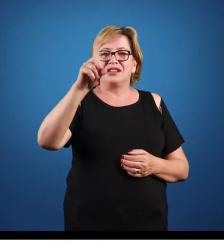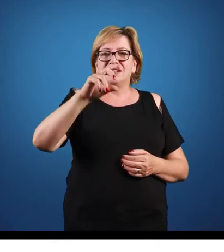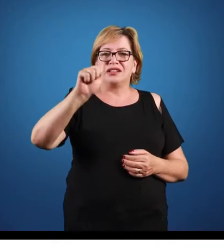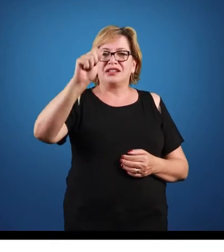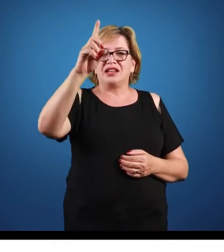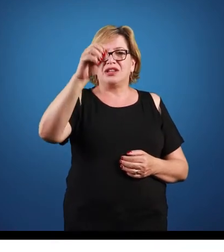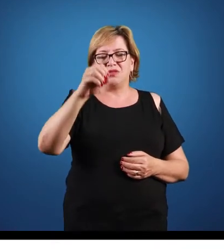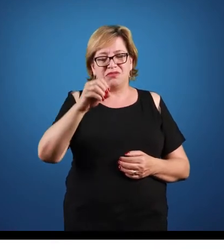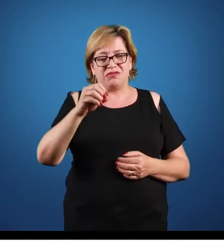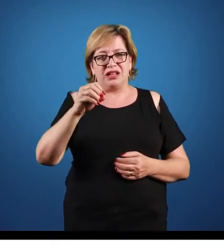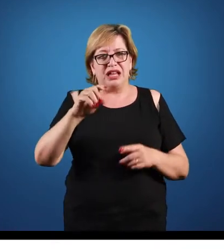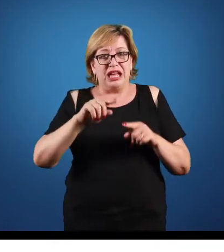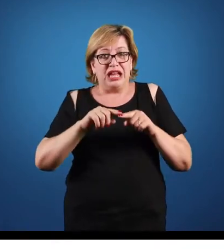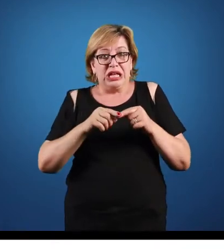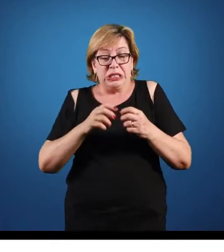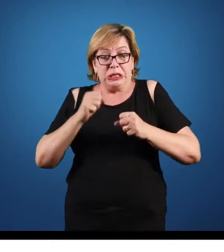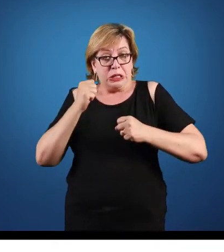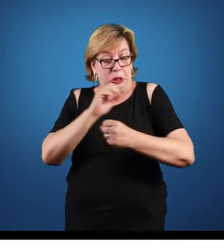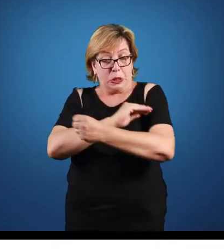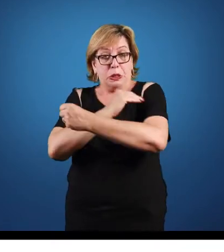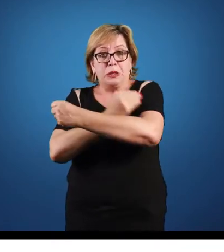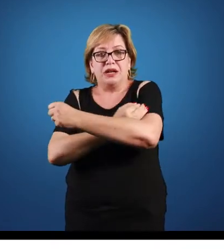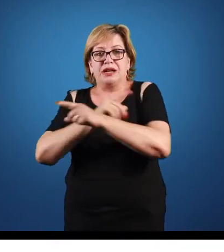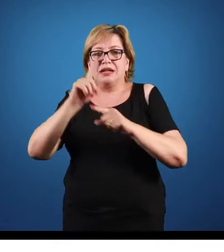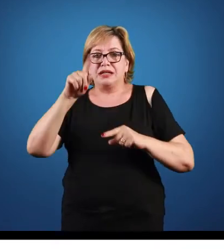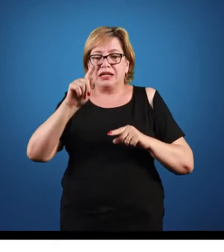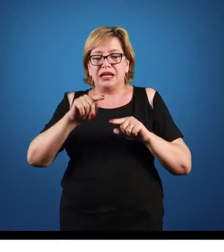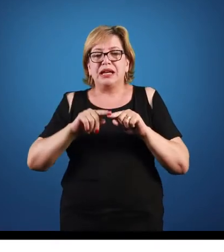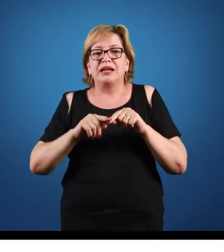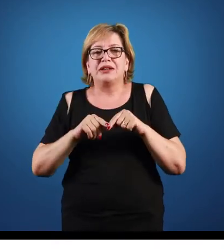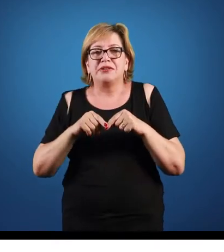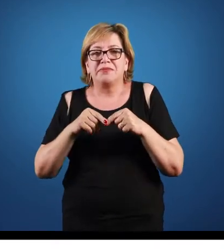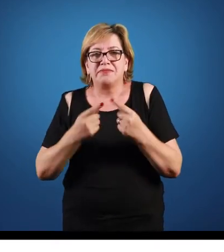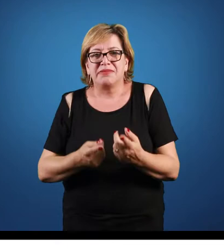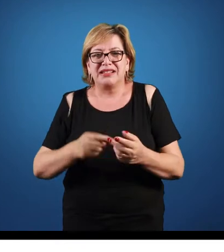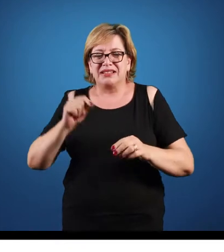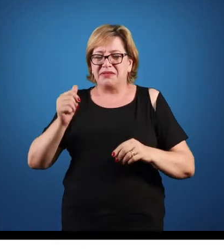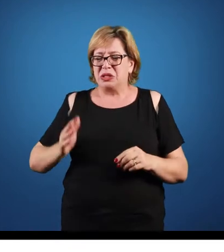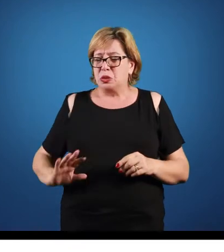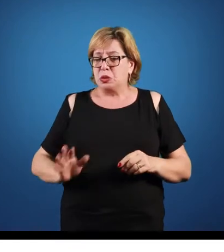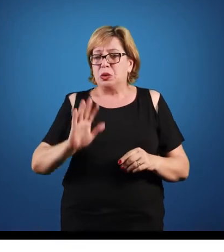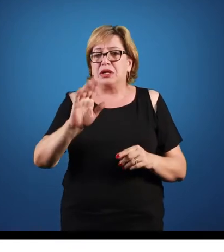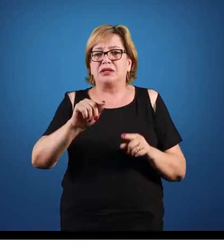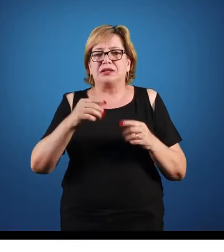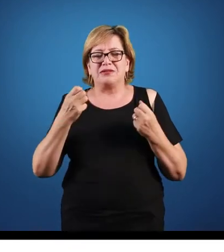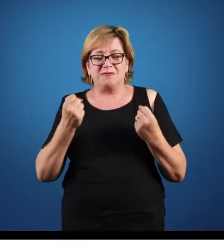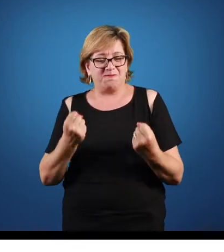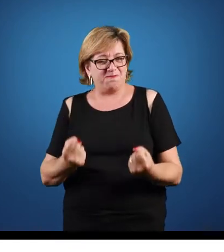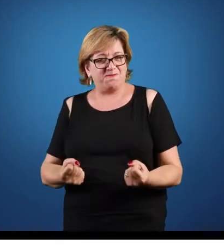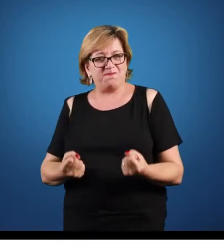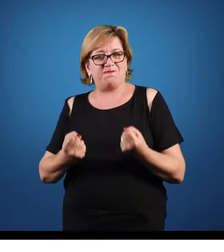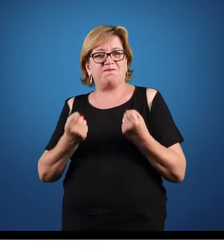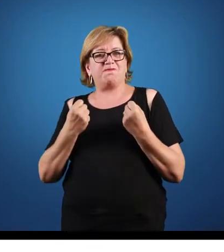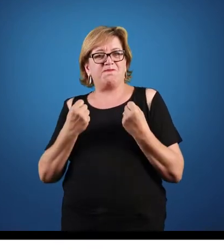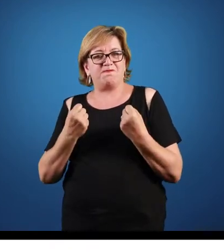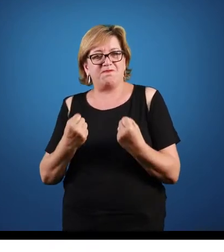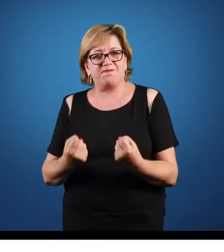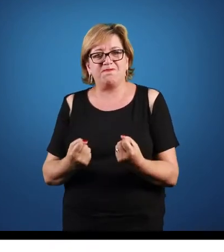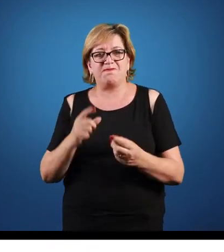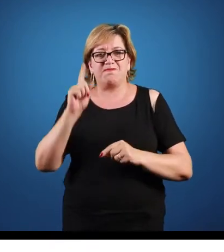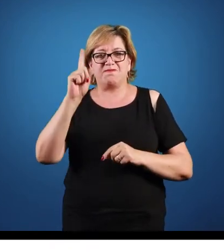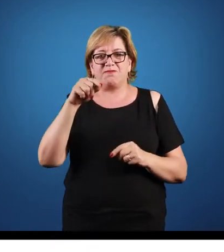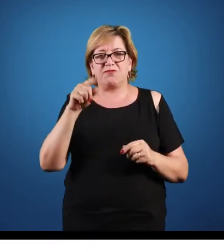não recomendo porque apesar de ficar bem mais resistente que o dinheiro é de alumínio ele fica mais caro e também fica mais pesado e